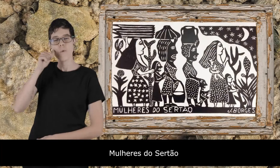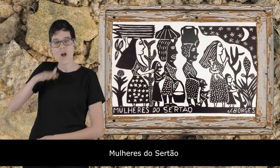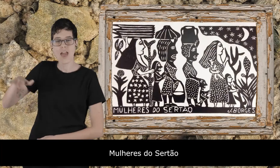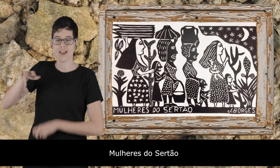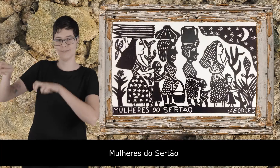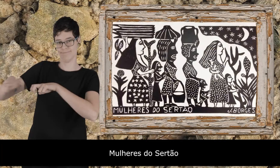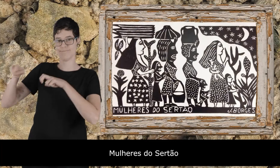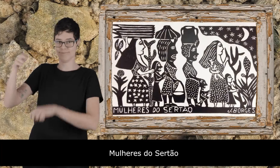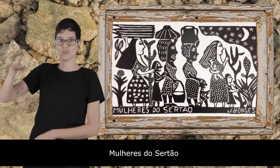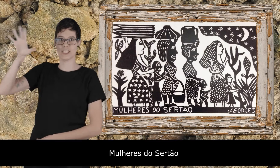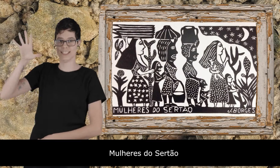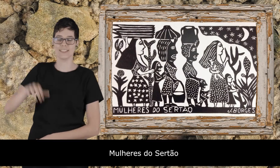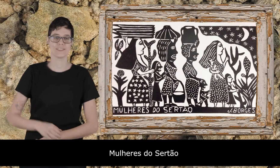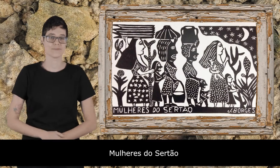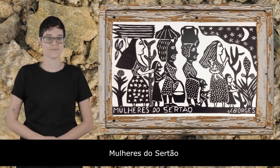Mulheres do Sertão.